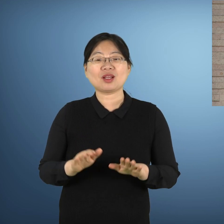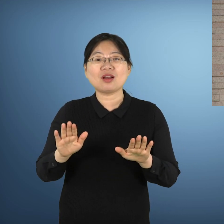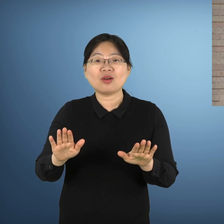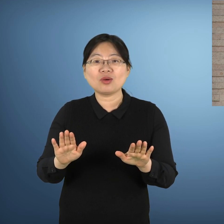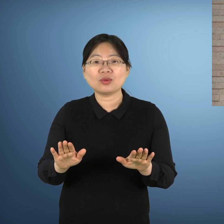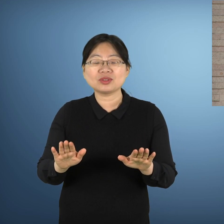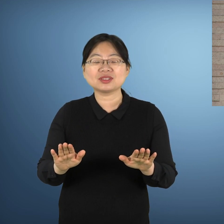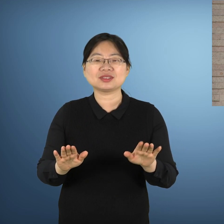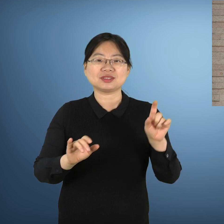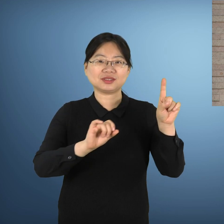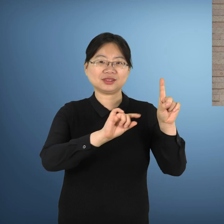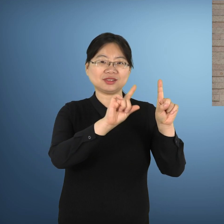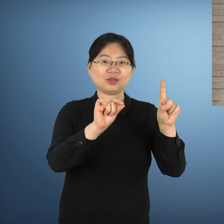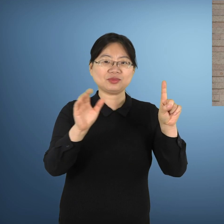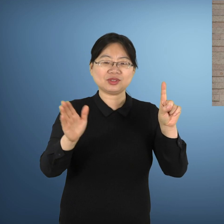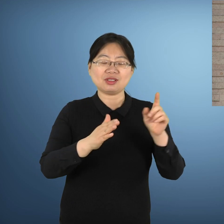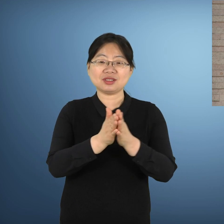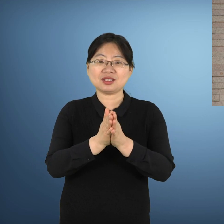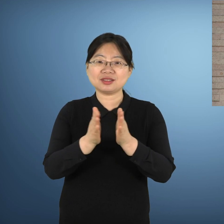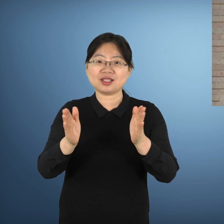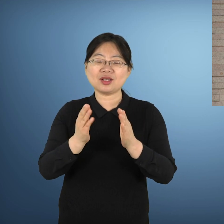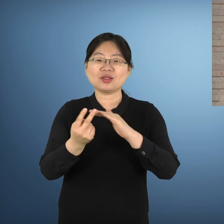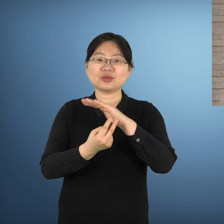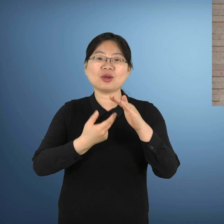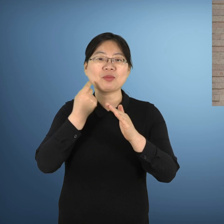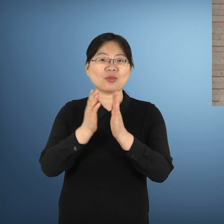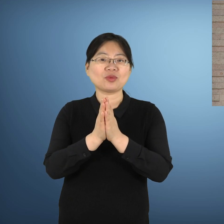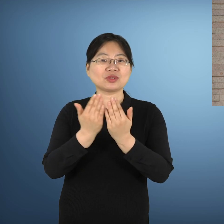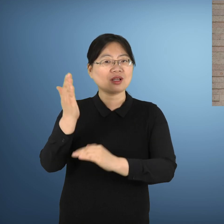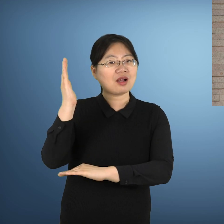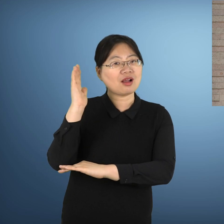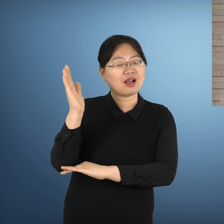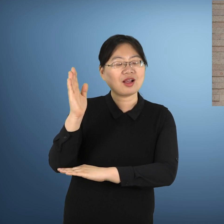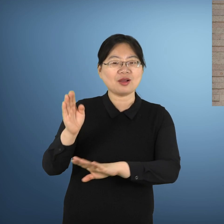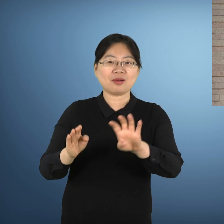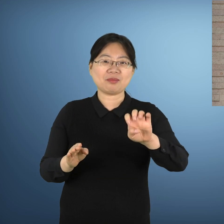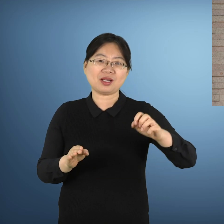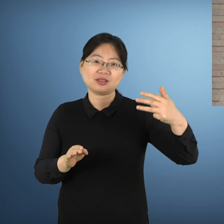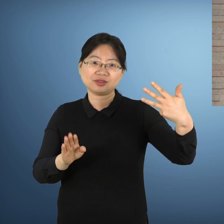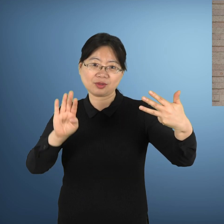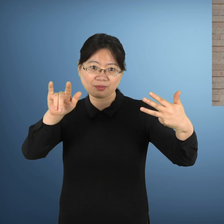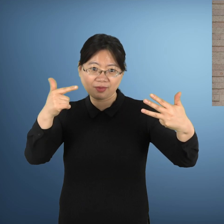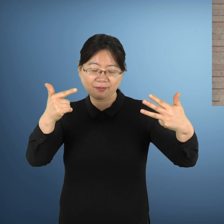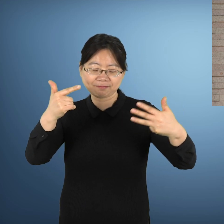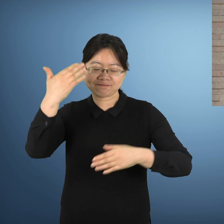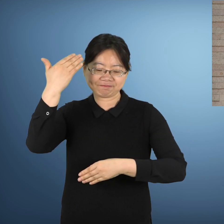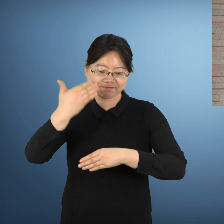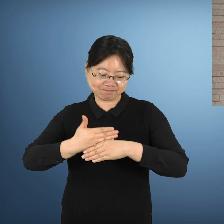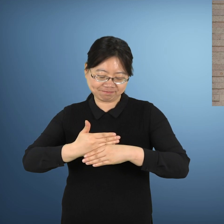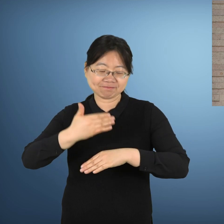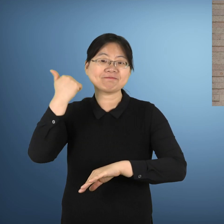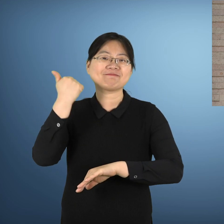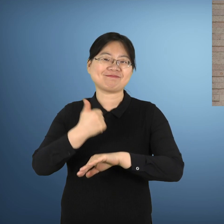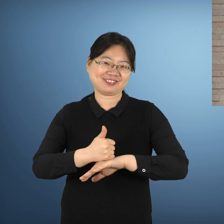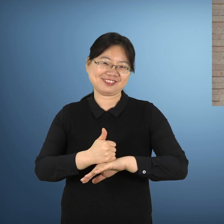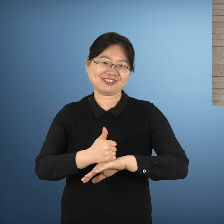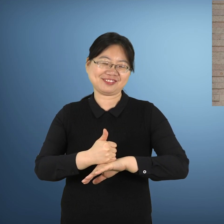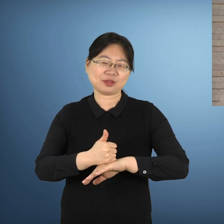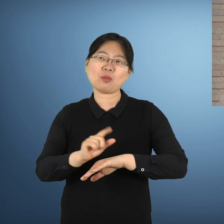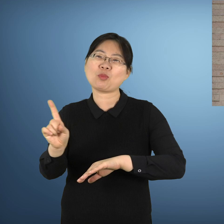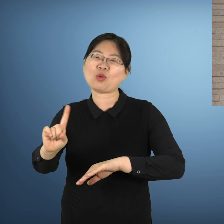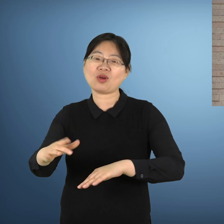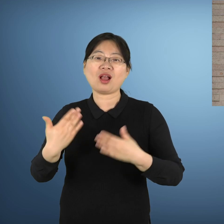시작된 요한복음 강해를 48번째로 마감하는 마지막 학교로